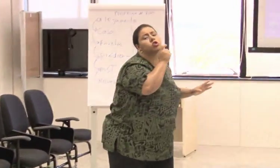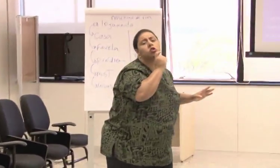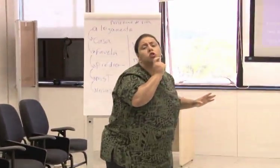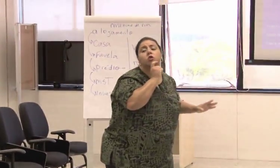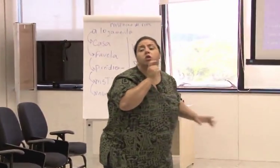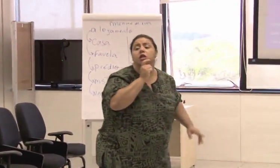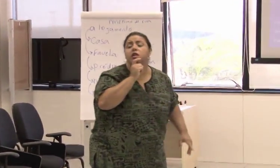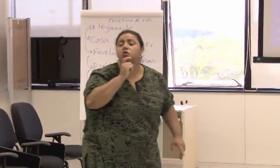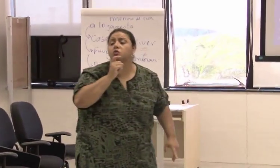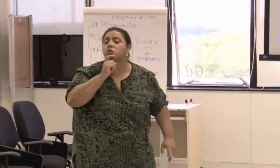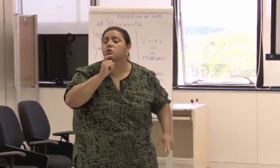Que isso?